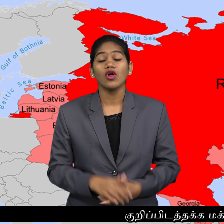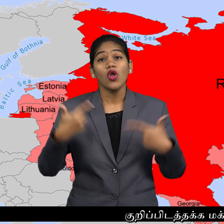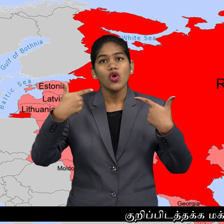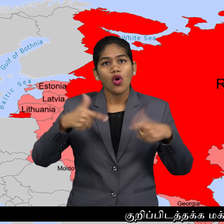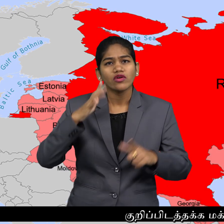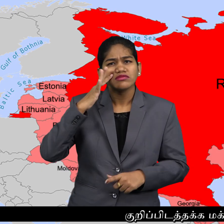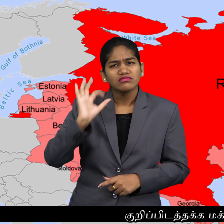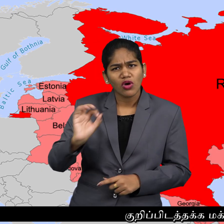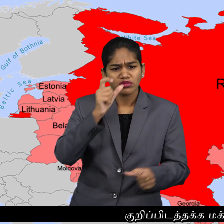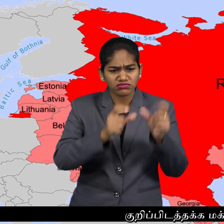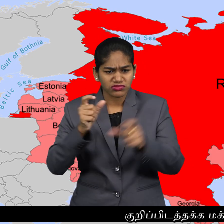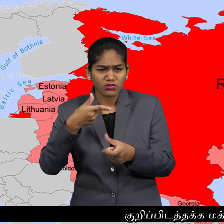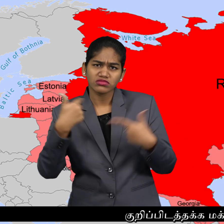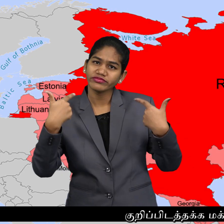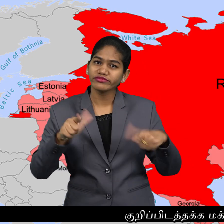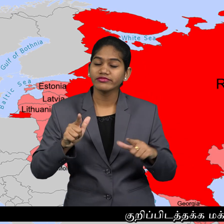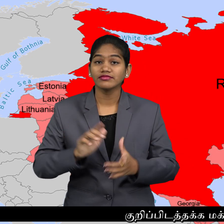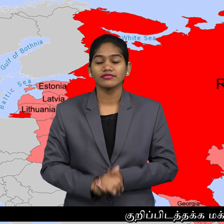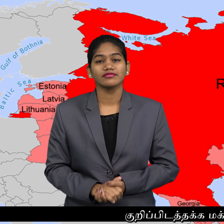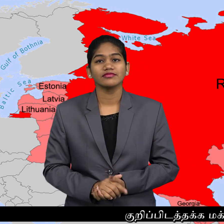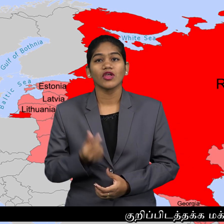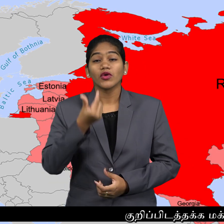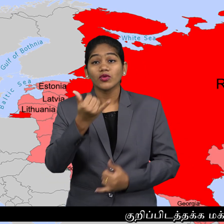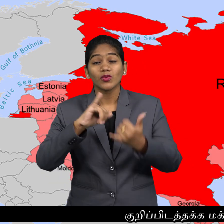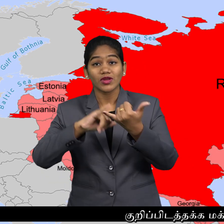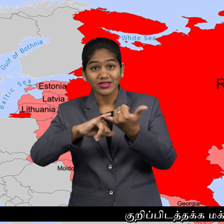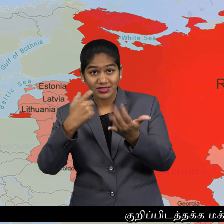குறிப்பிடத்தக்க மக்கள் தொகை இழப்பு.